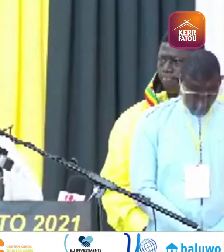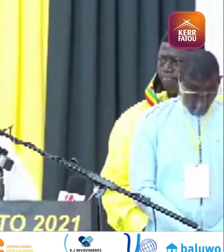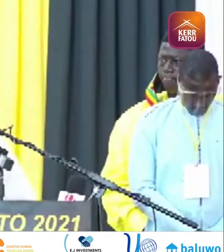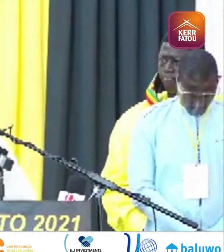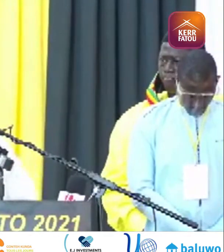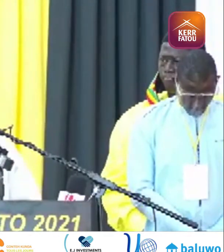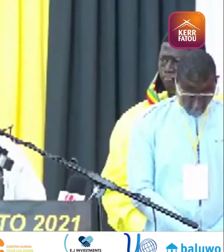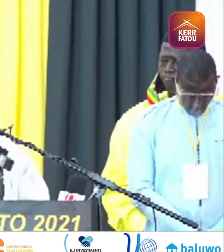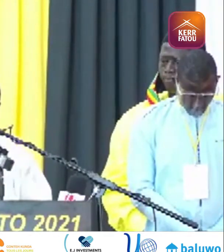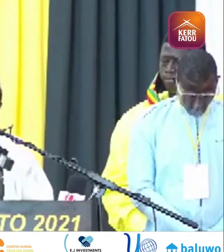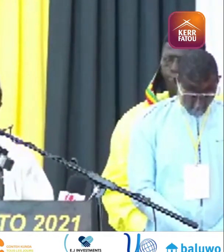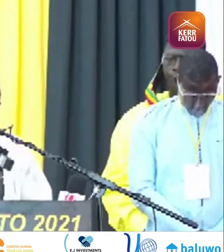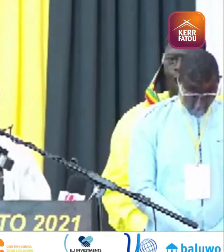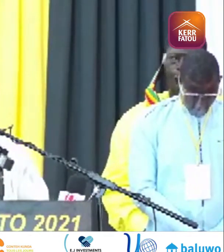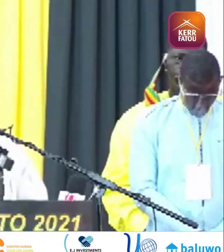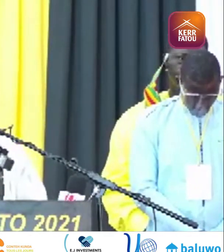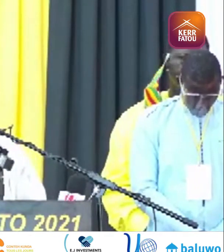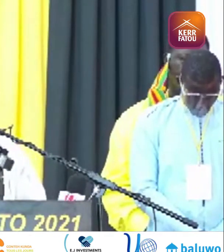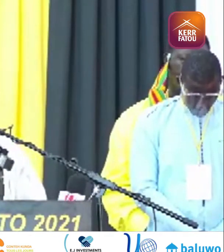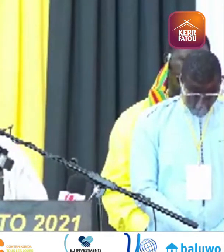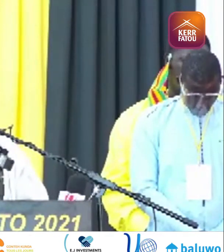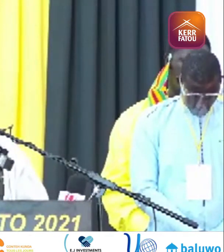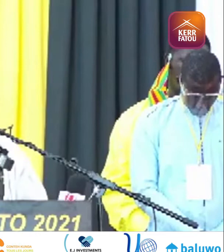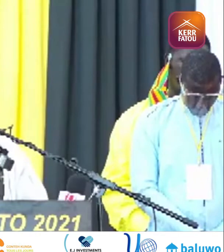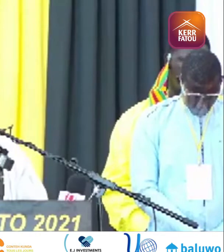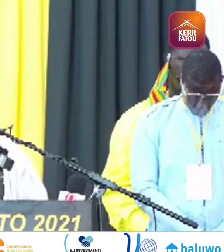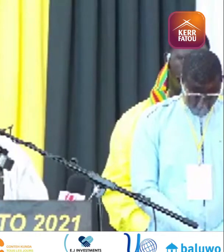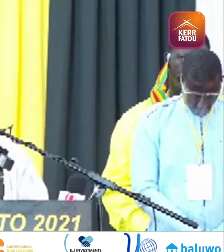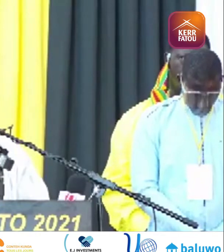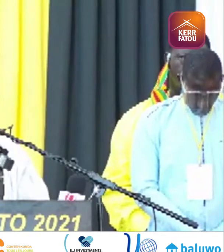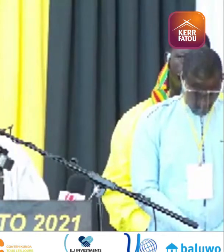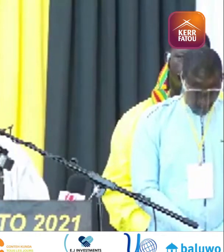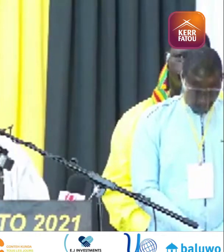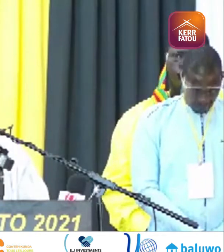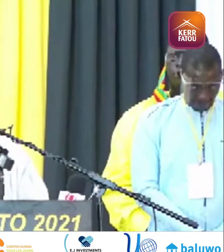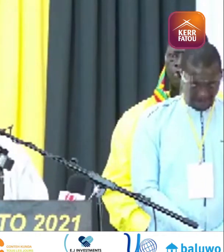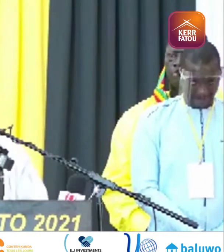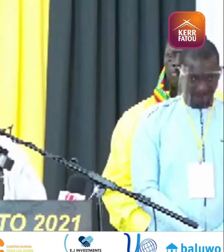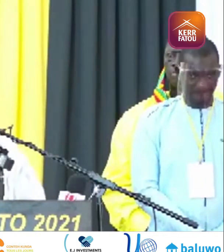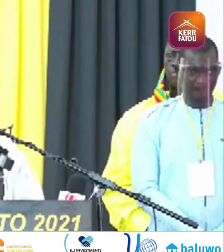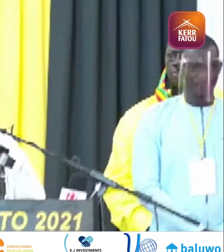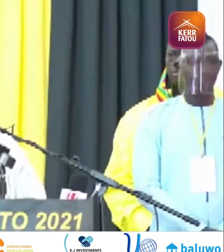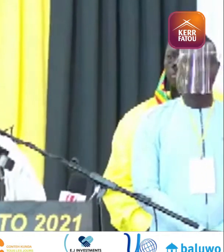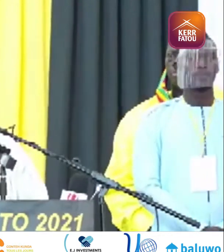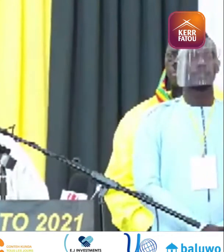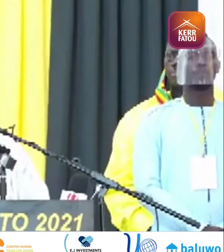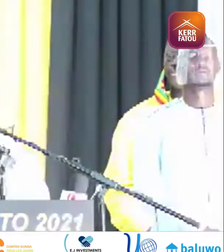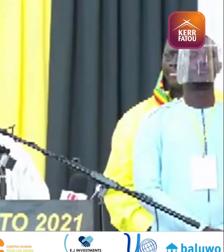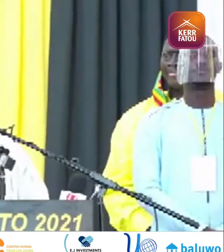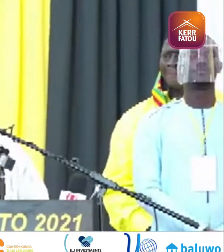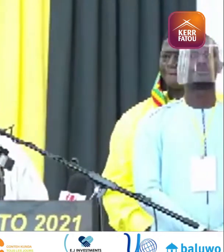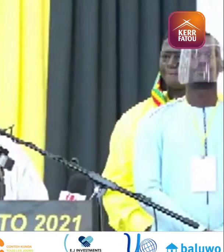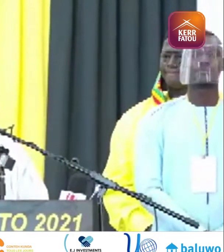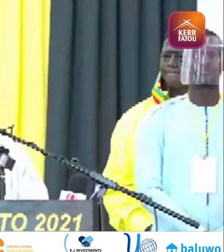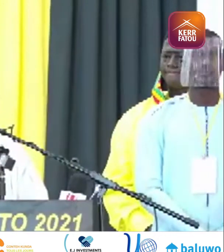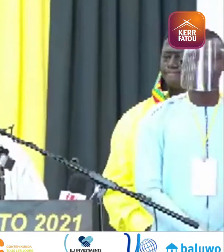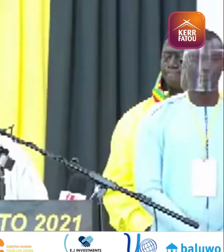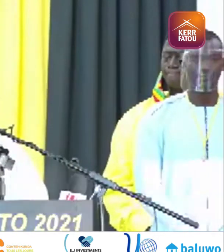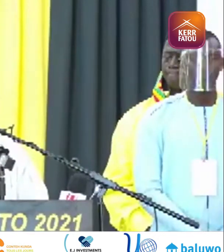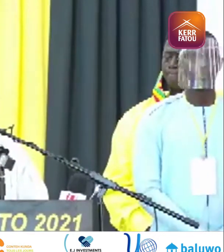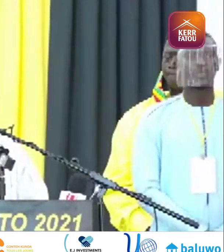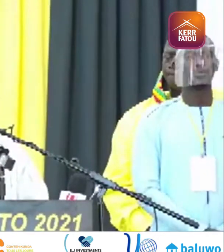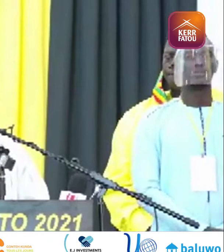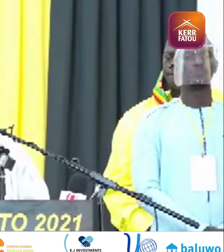الحمد لله رب العالمين الحمد لله رب العالمين الحمد لله رب العالمين الرحمن